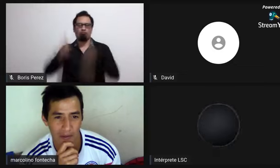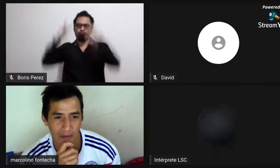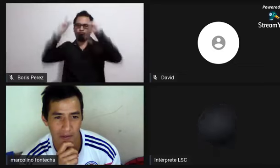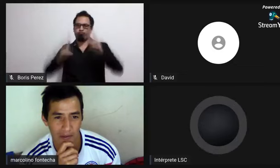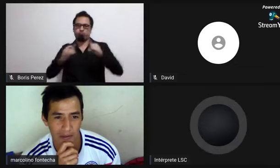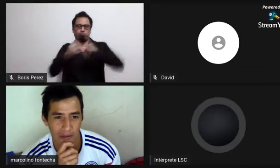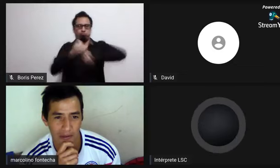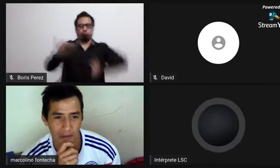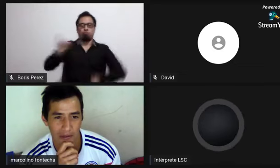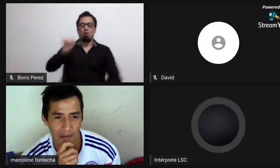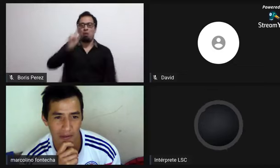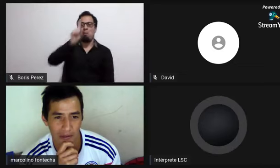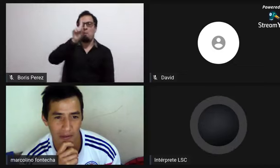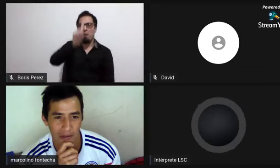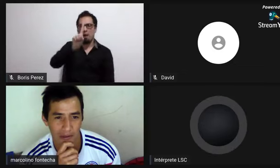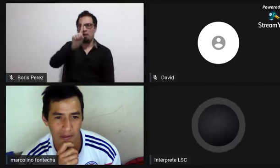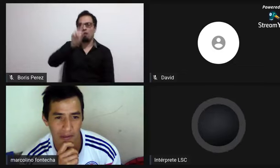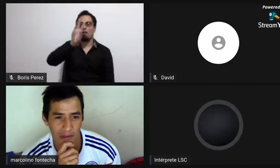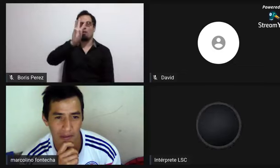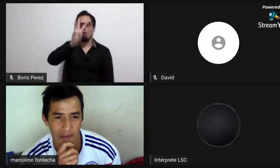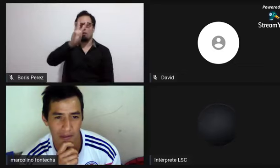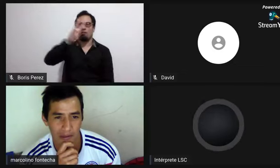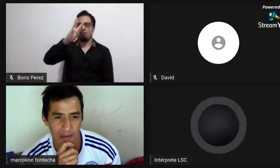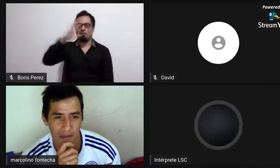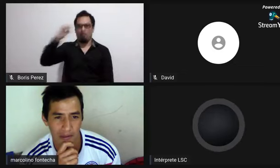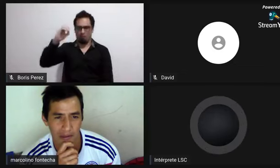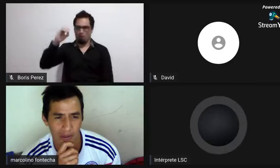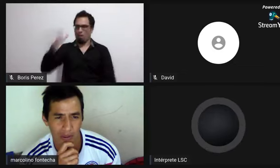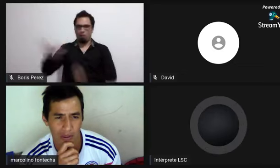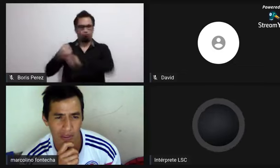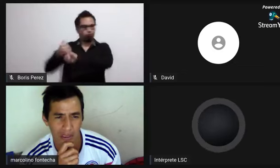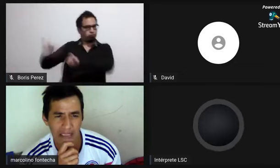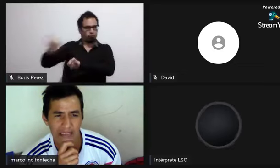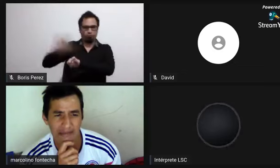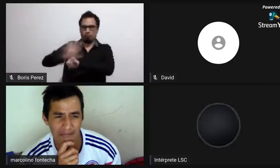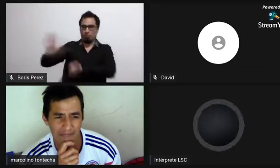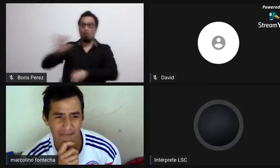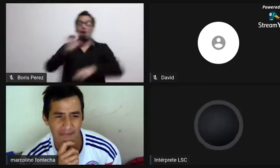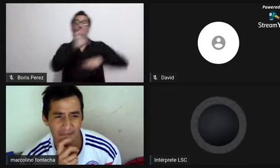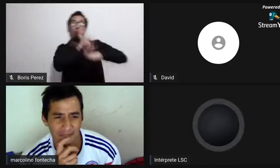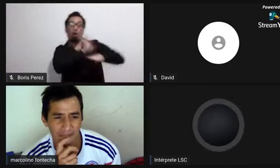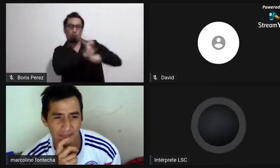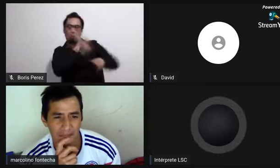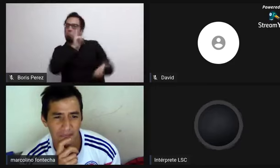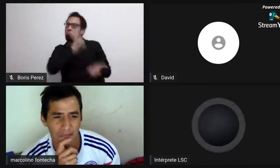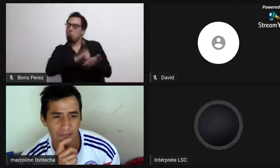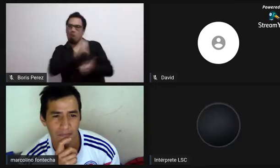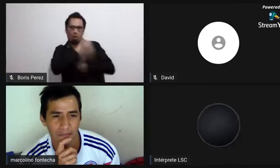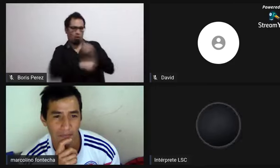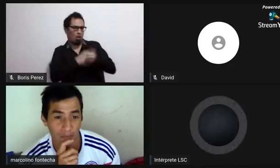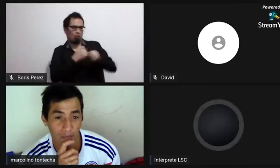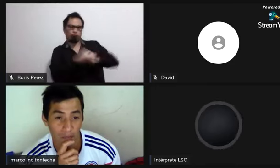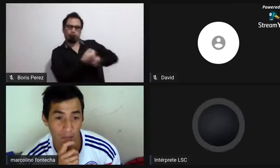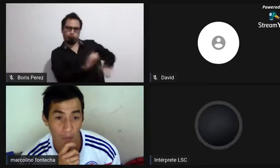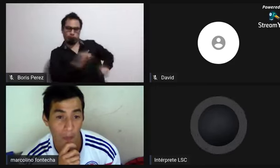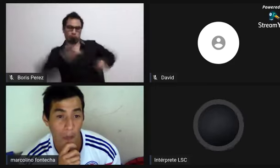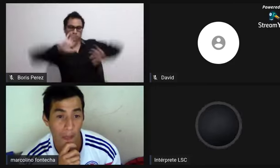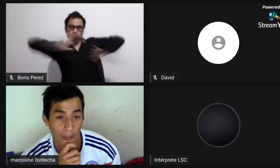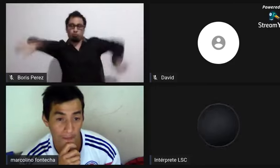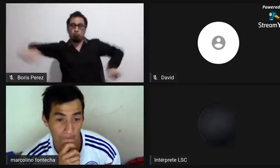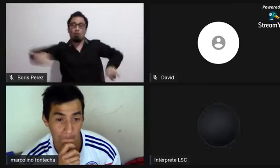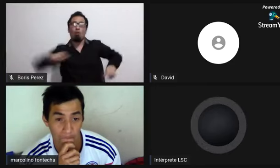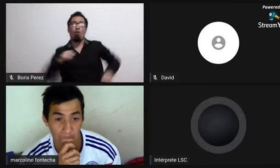políticos, pero finalmente Venezuela logra su independencia años